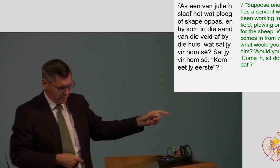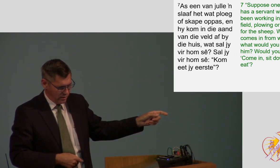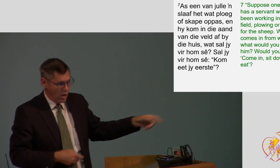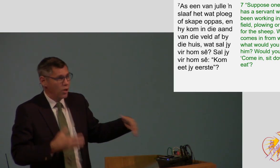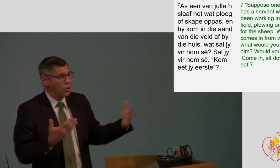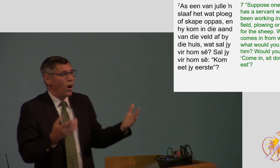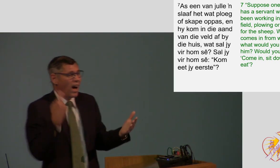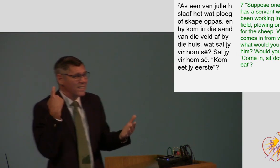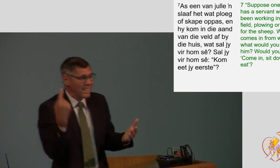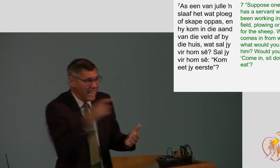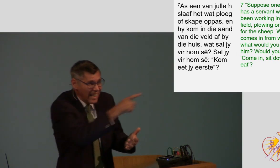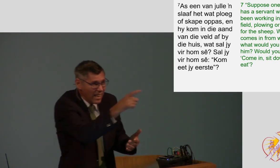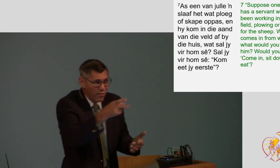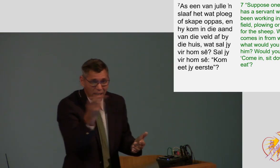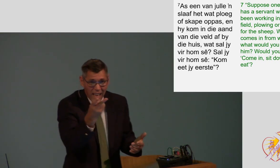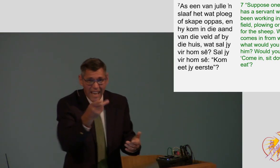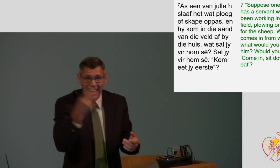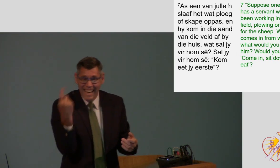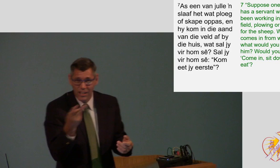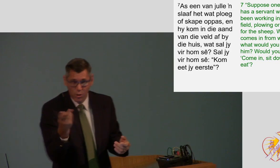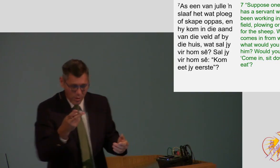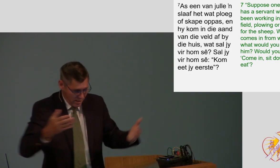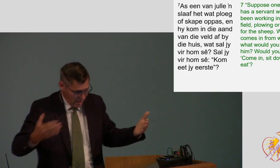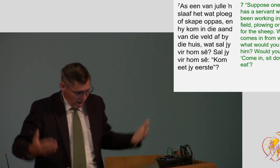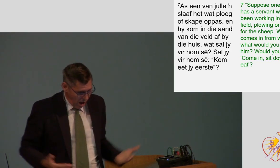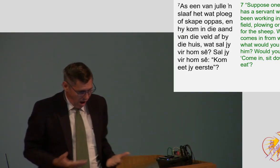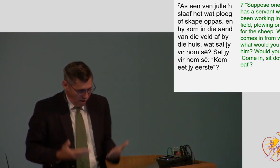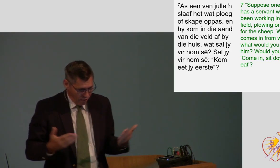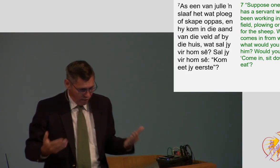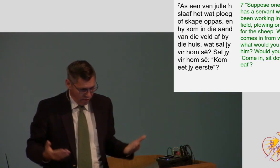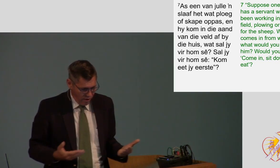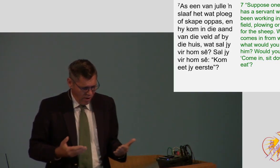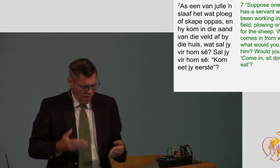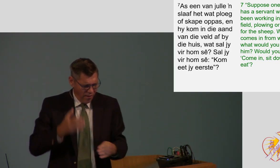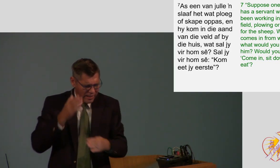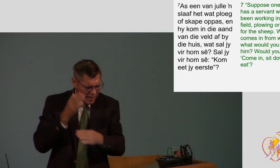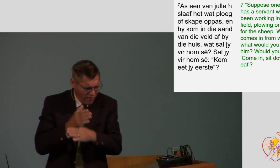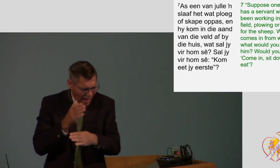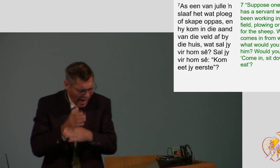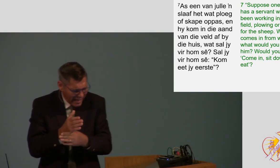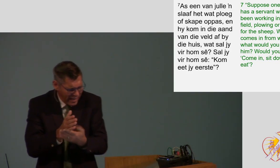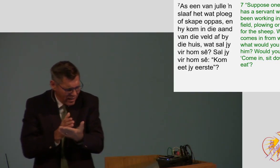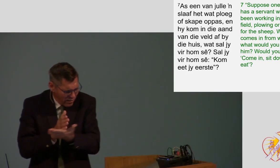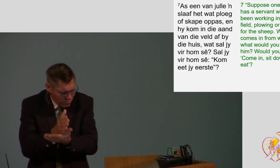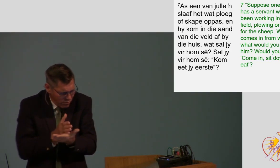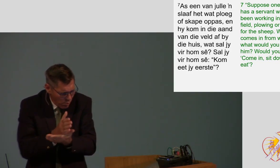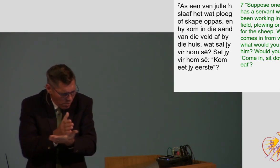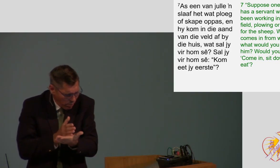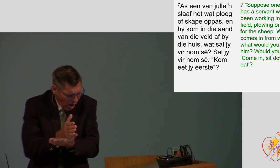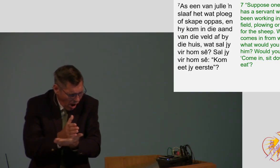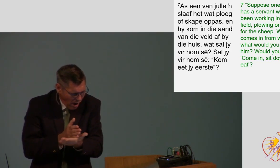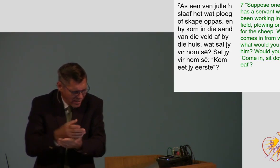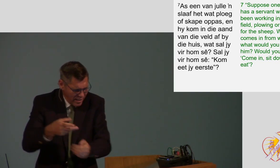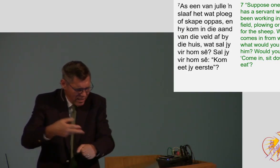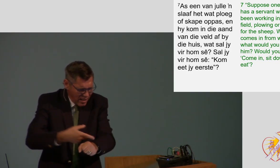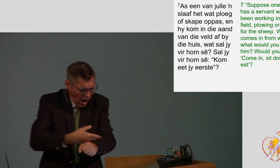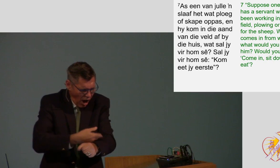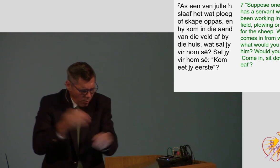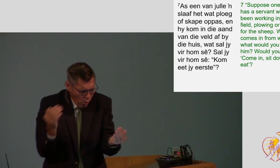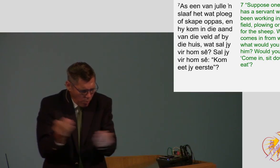So as een van julle net so slaaf wat gewerk het en op die plaas en die skape opgepas